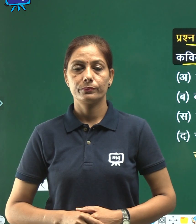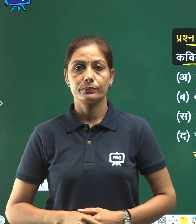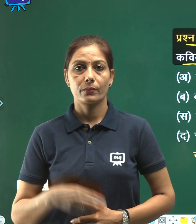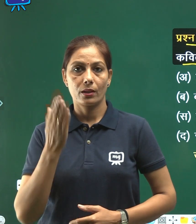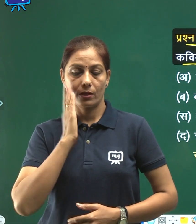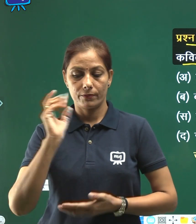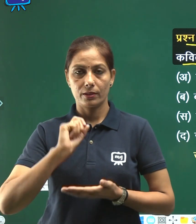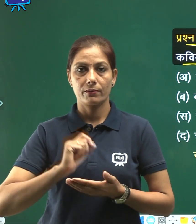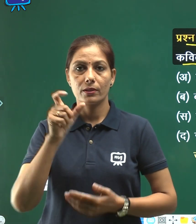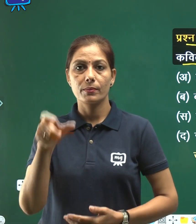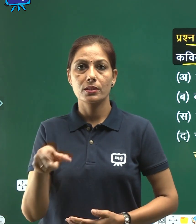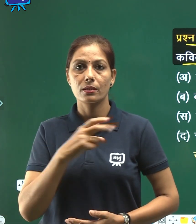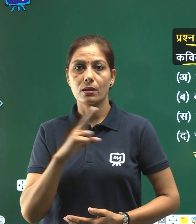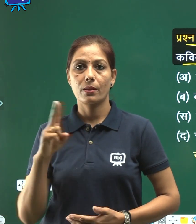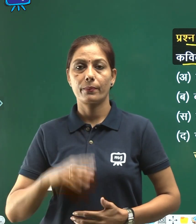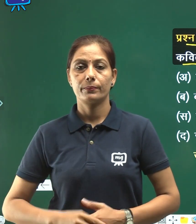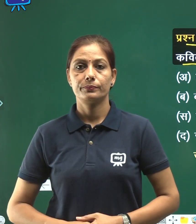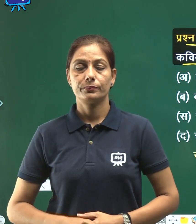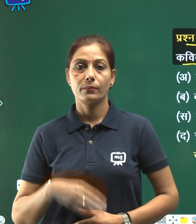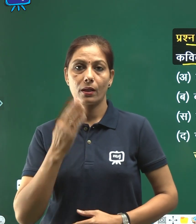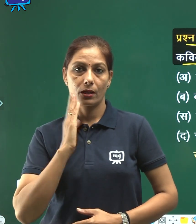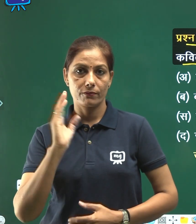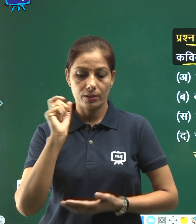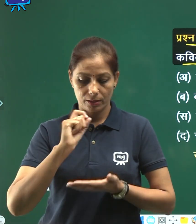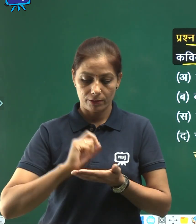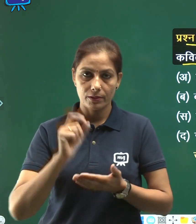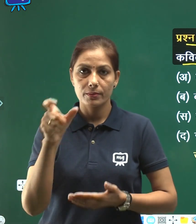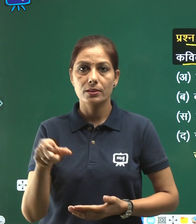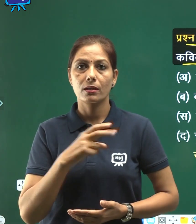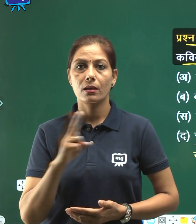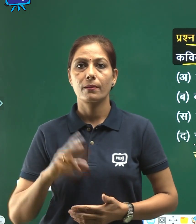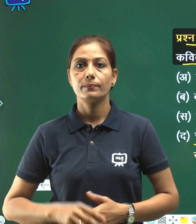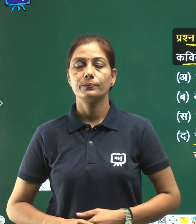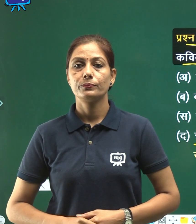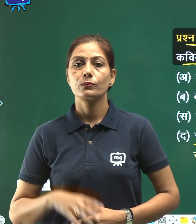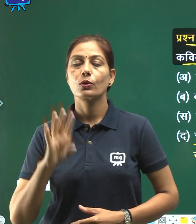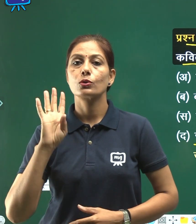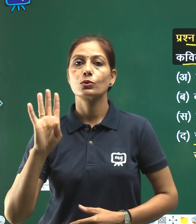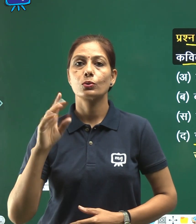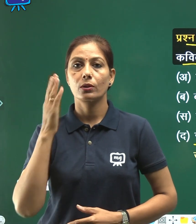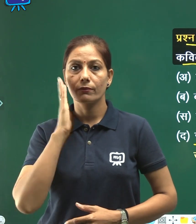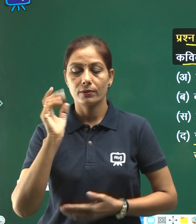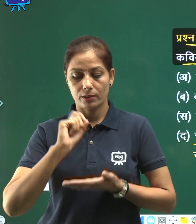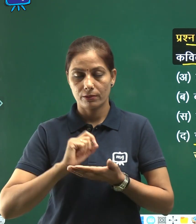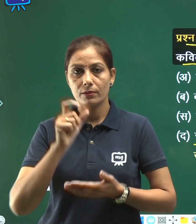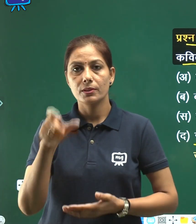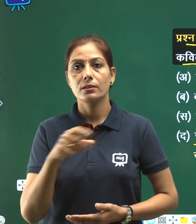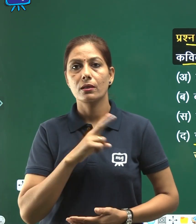दूसरा बद्रीनारायण चौधरी ने, तीसरा महावीर प्रसाद ने, चौथा राधा कृष्ण दास ने।